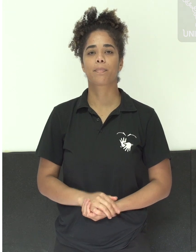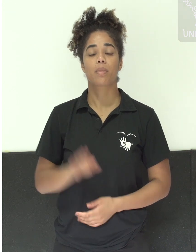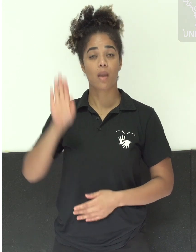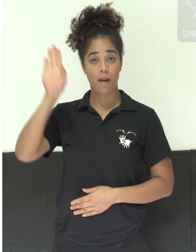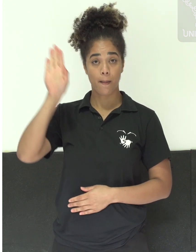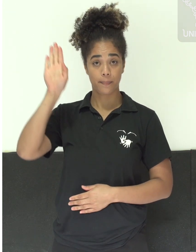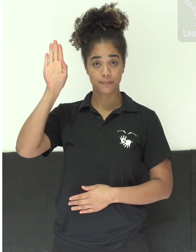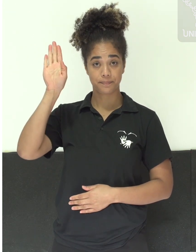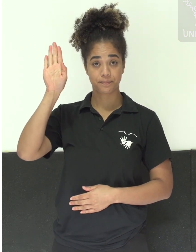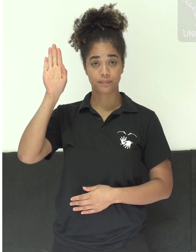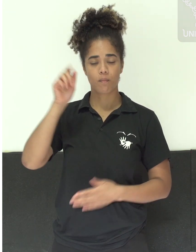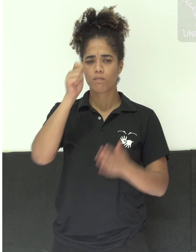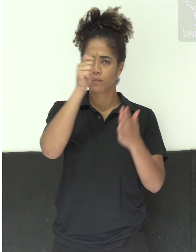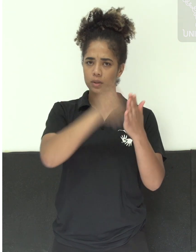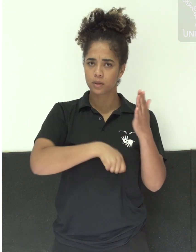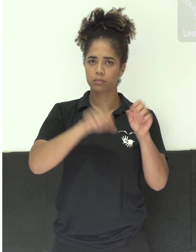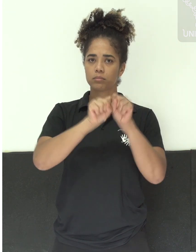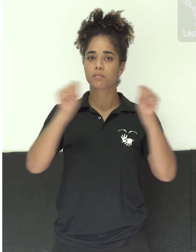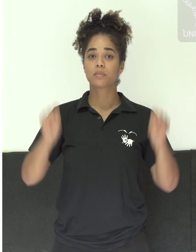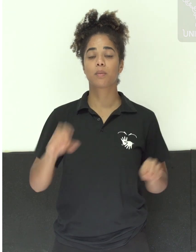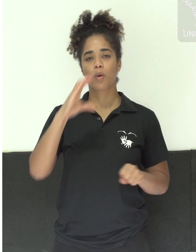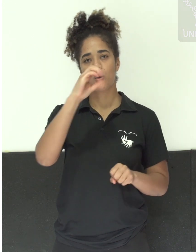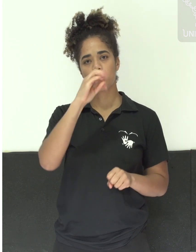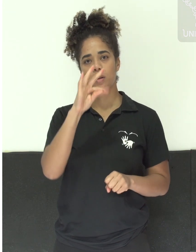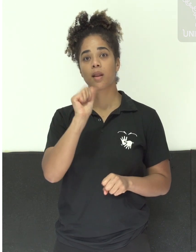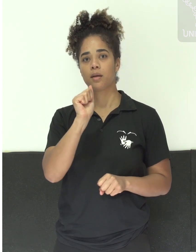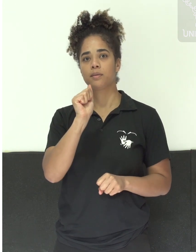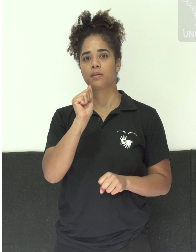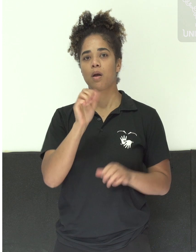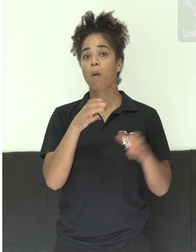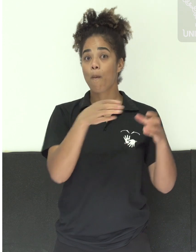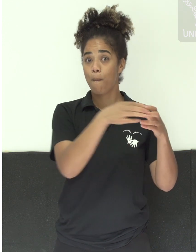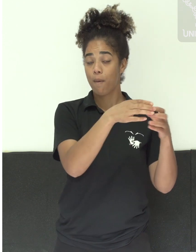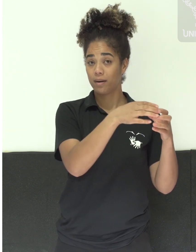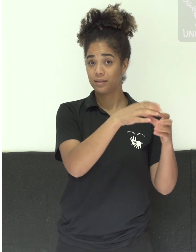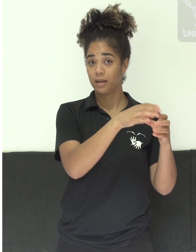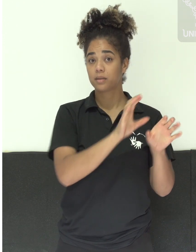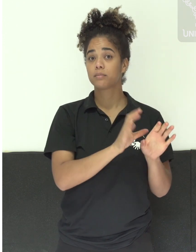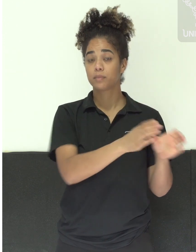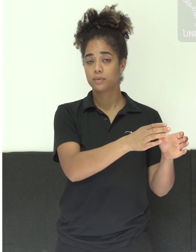Candidatos inscritos em sistema de cotas reservadas às pessoas com deficiência,